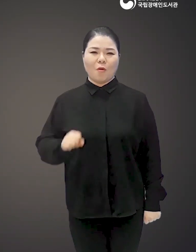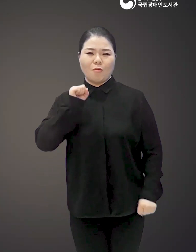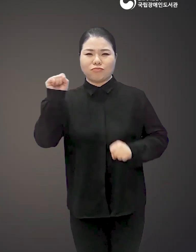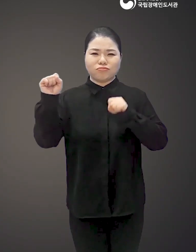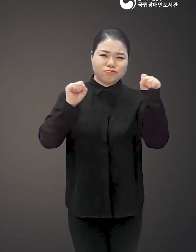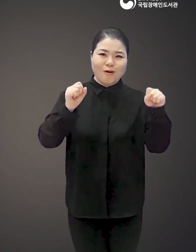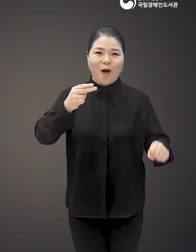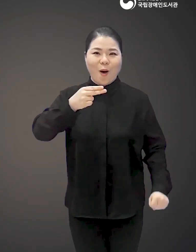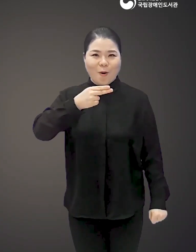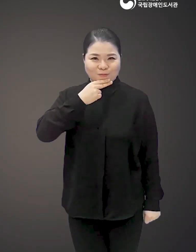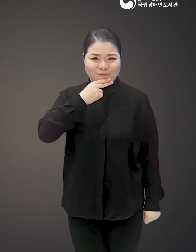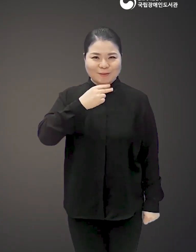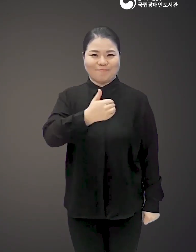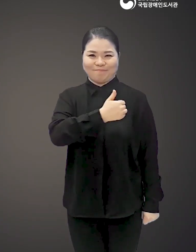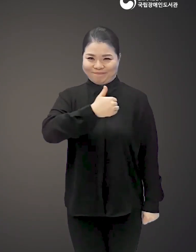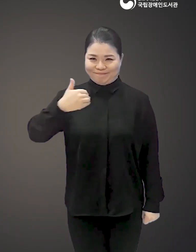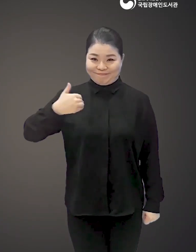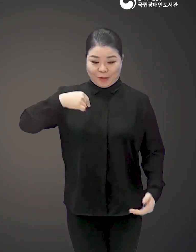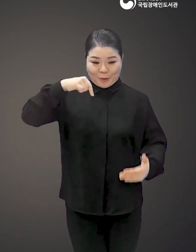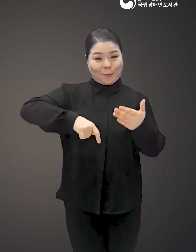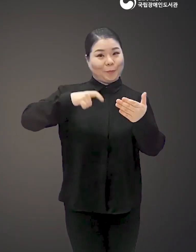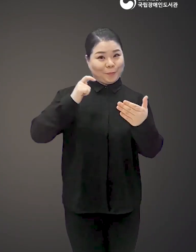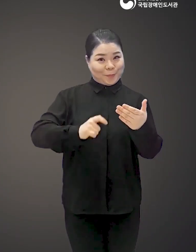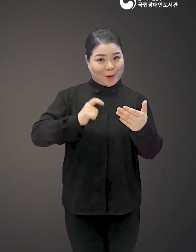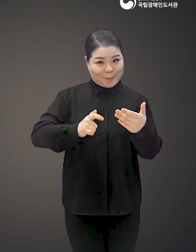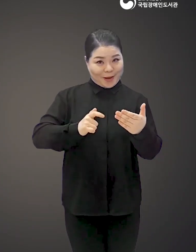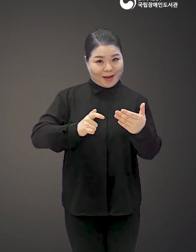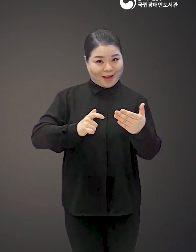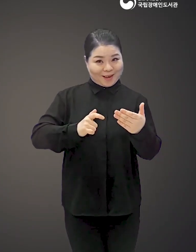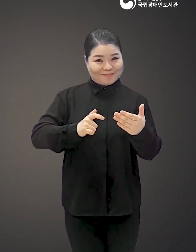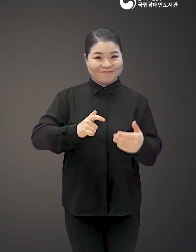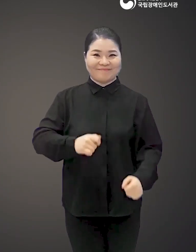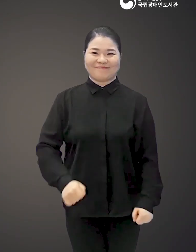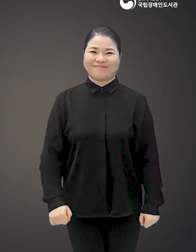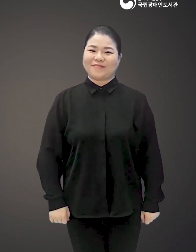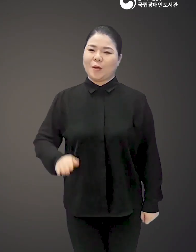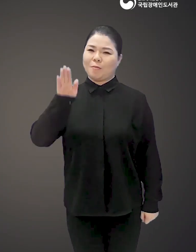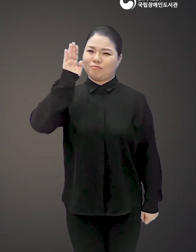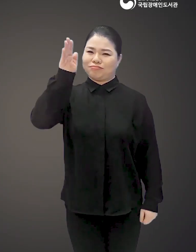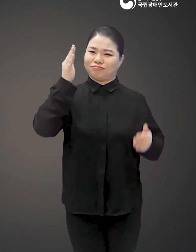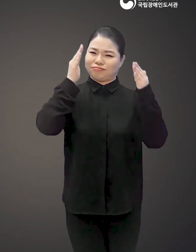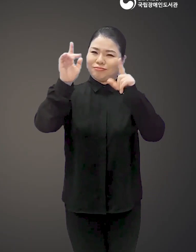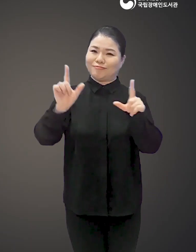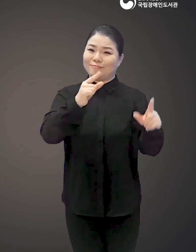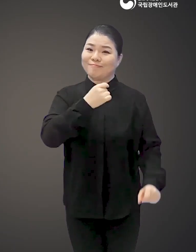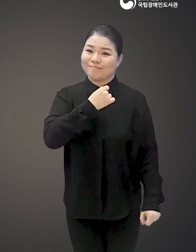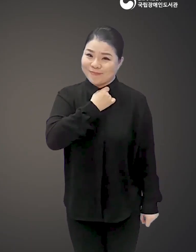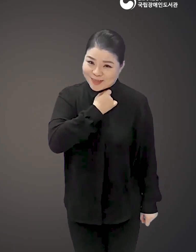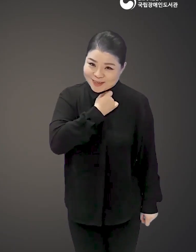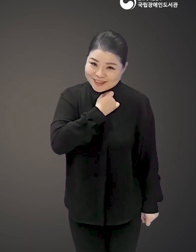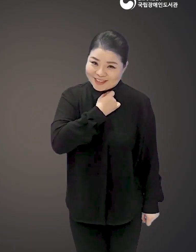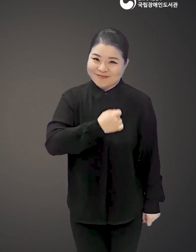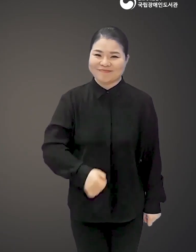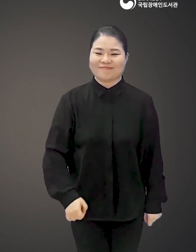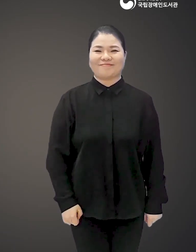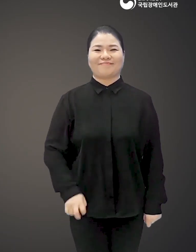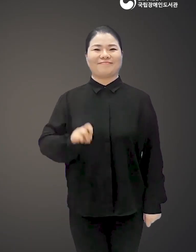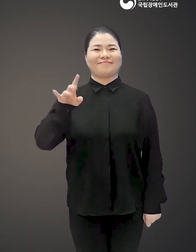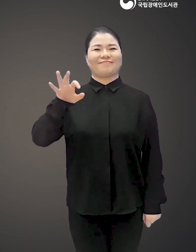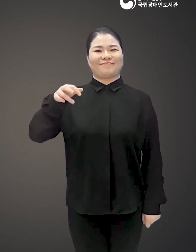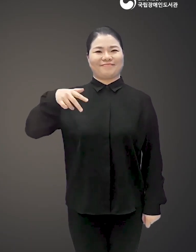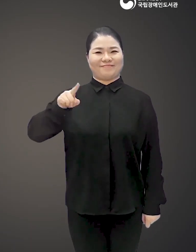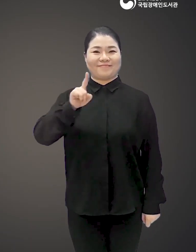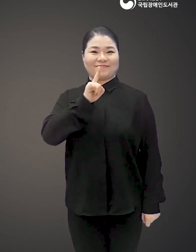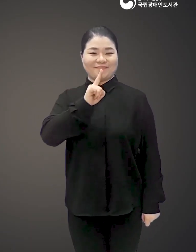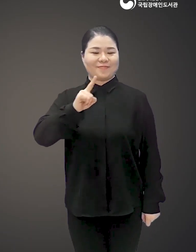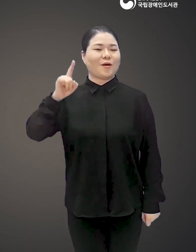휘둘리지 않고 꺾이지 않으며 단단한 내면으로 앞으로 나아가는 삶을 살고자 한다면 지금